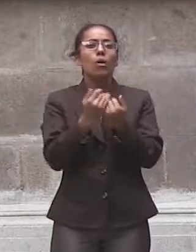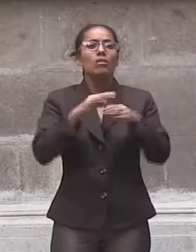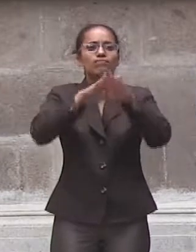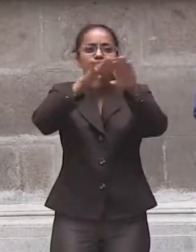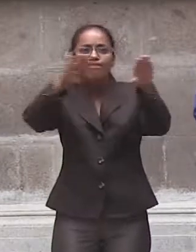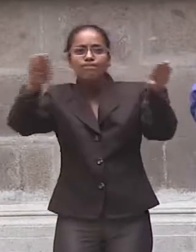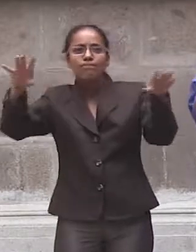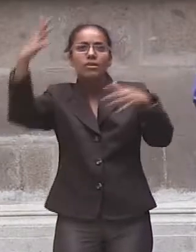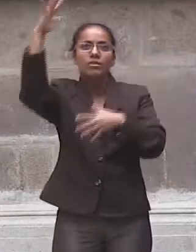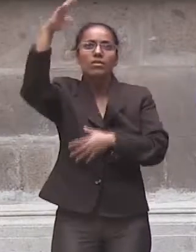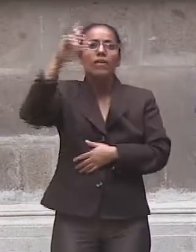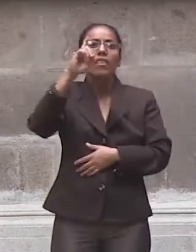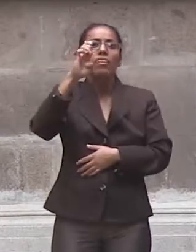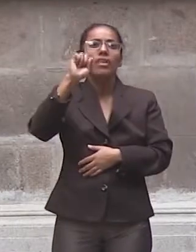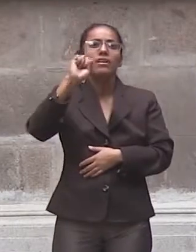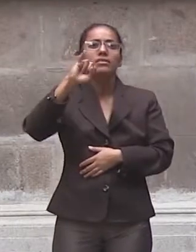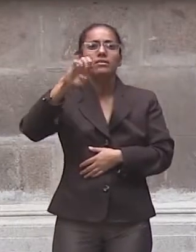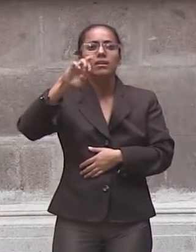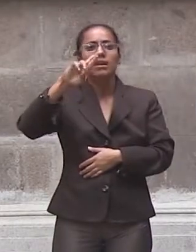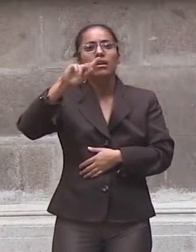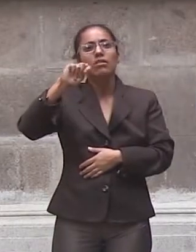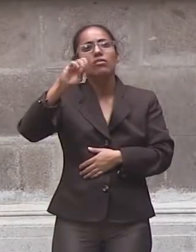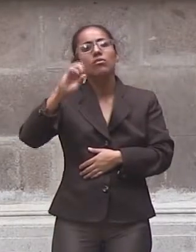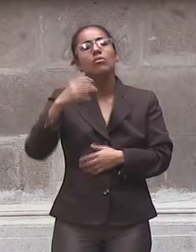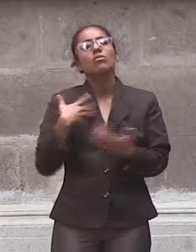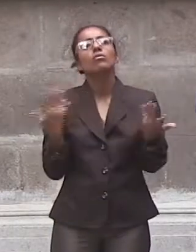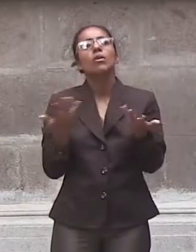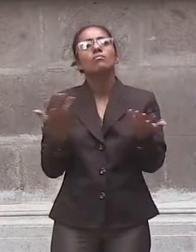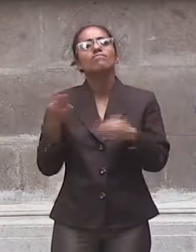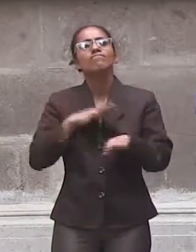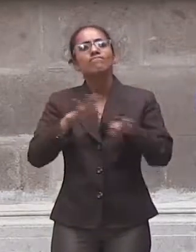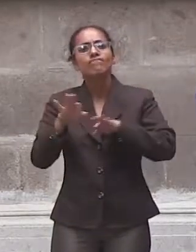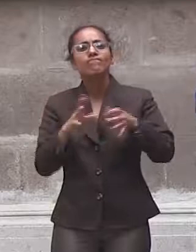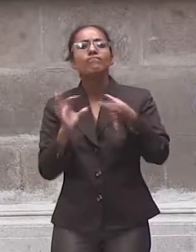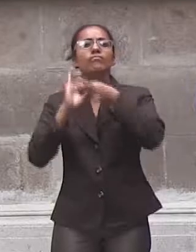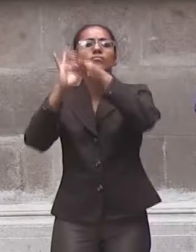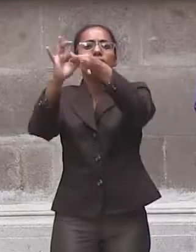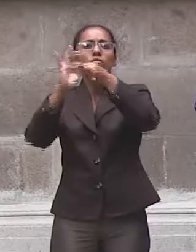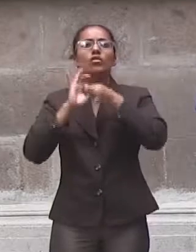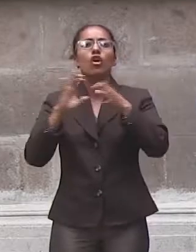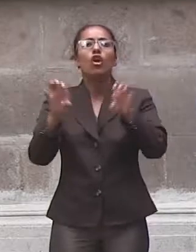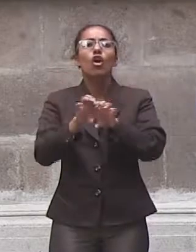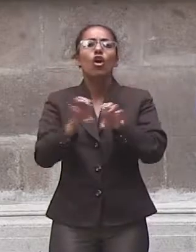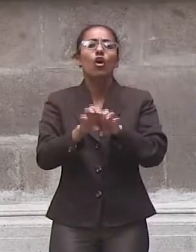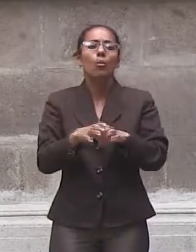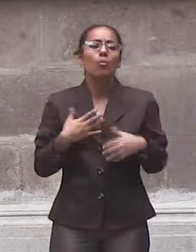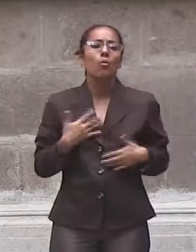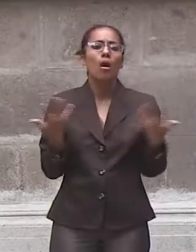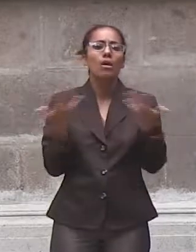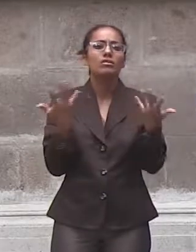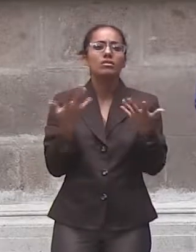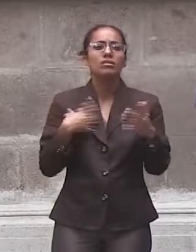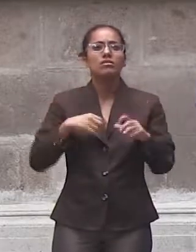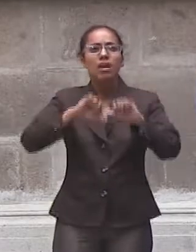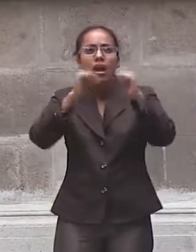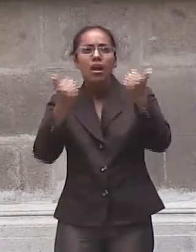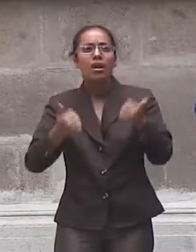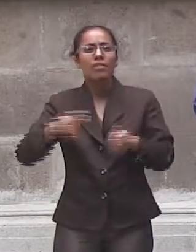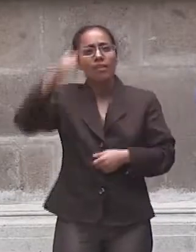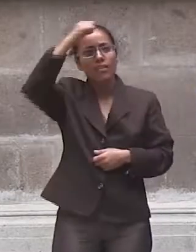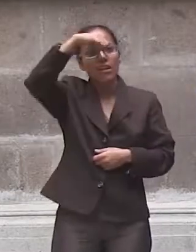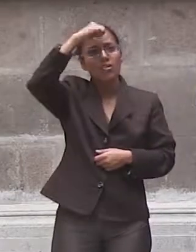centros de documentación o en los espacios de arte que es como conservar obras de arte tecnológico en donde hay